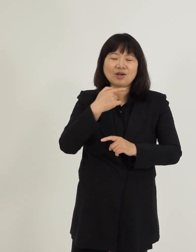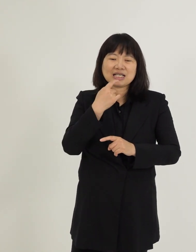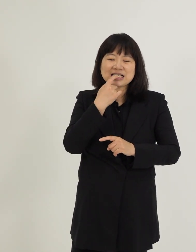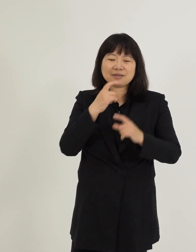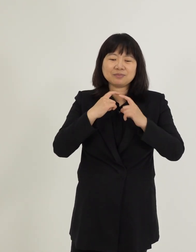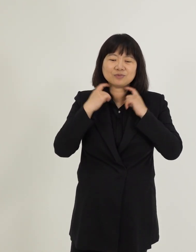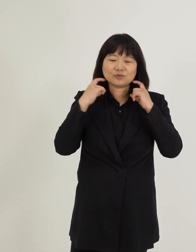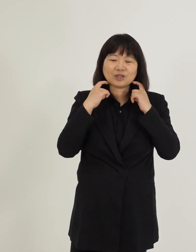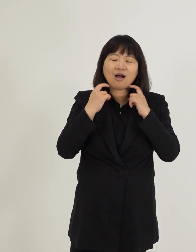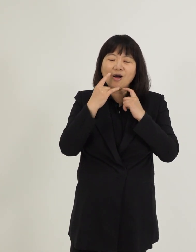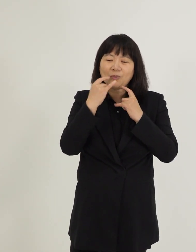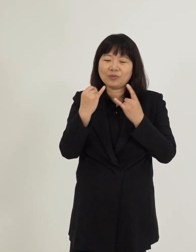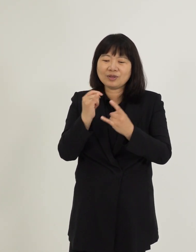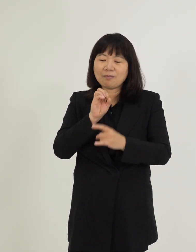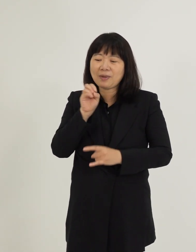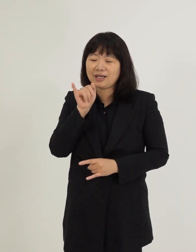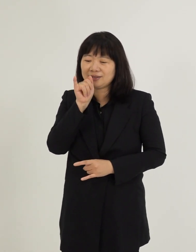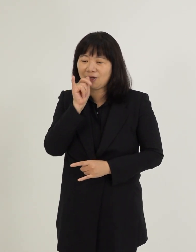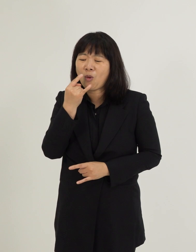어머님에게 그런 말을 했다 그래요.